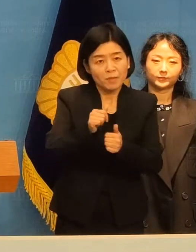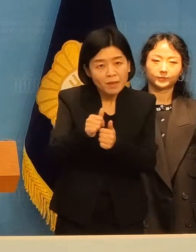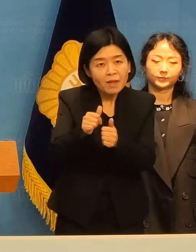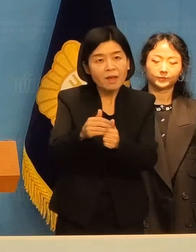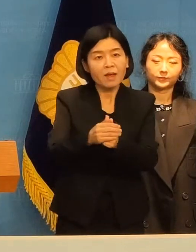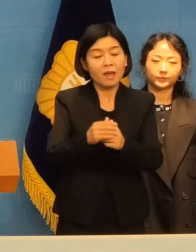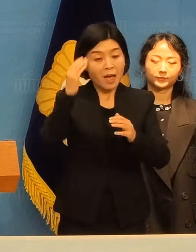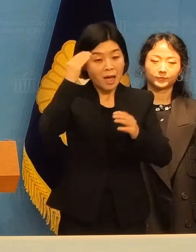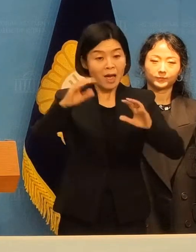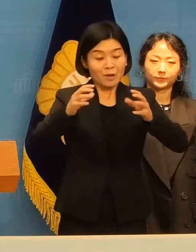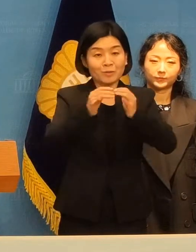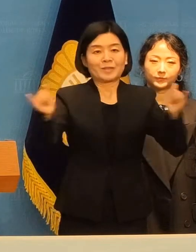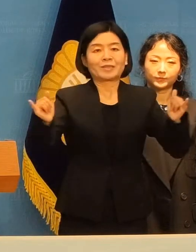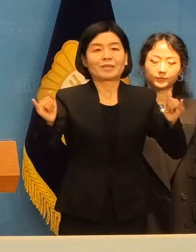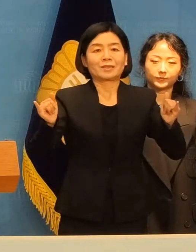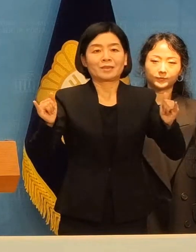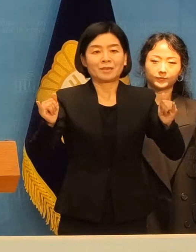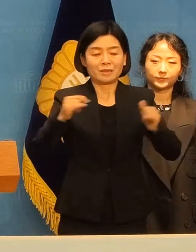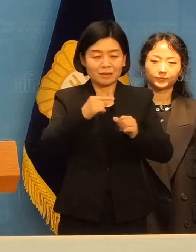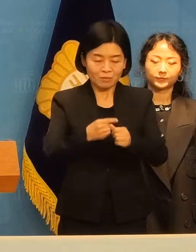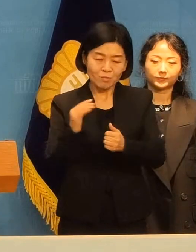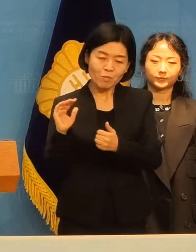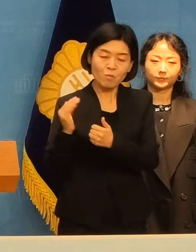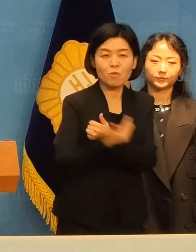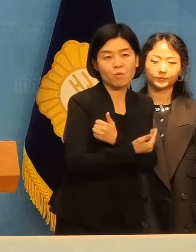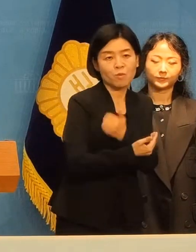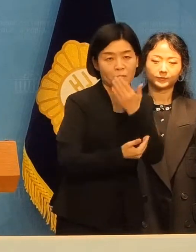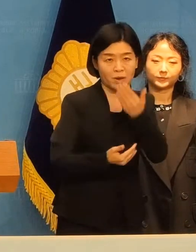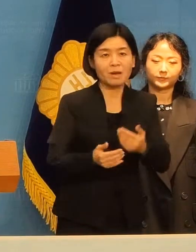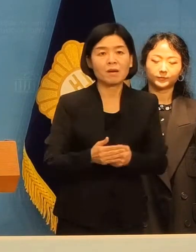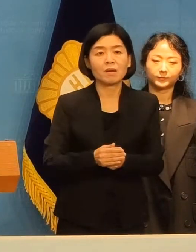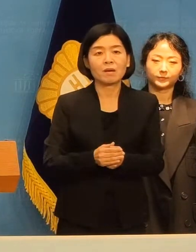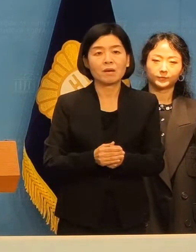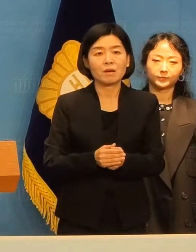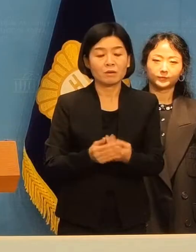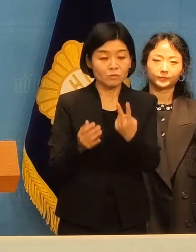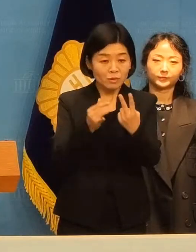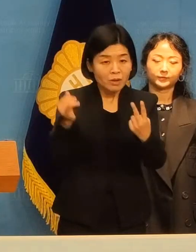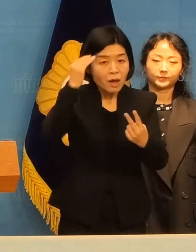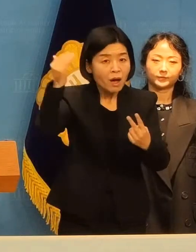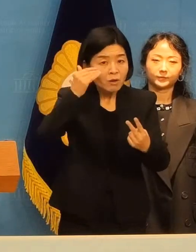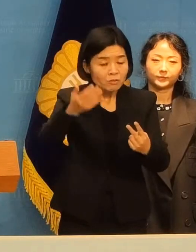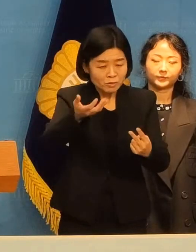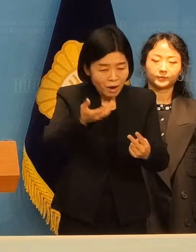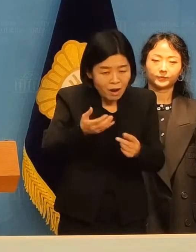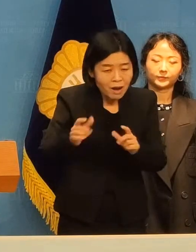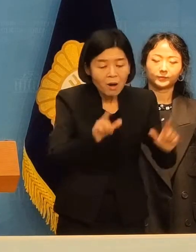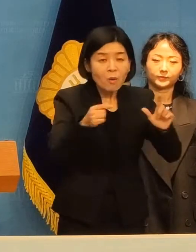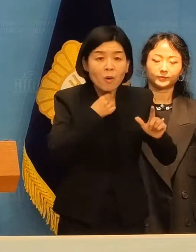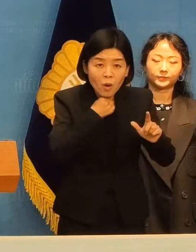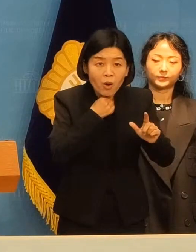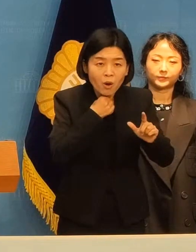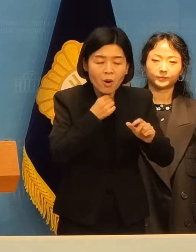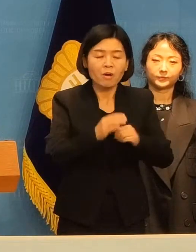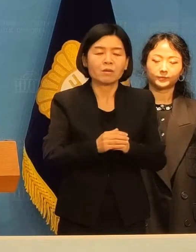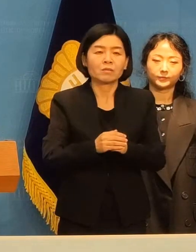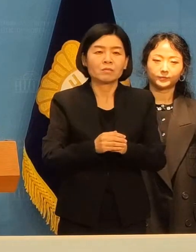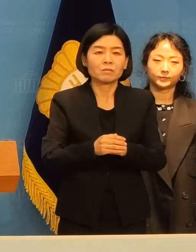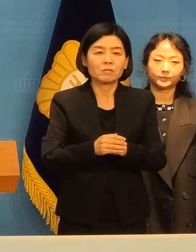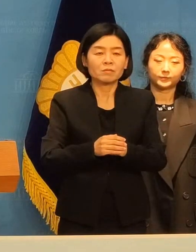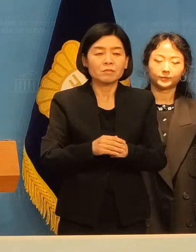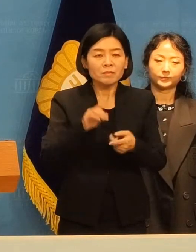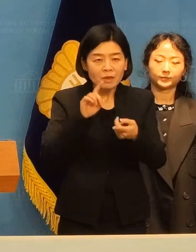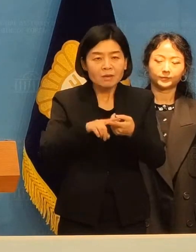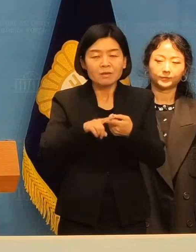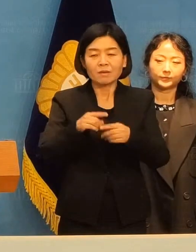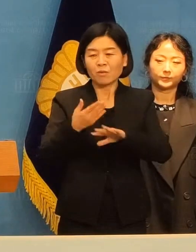보호를 받을 권리가 있습니다. 그들이 한국으로 가고 싶다고 말하는 순간 그들의 귀환은 더 이상